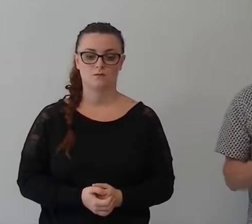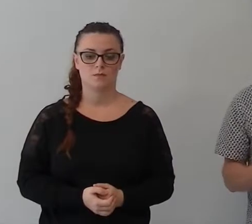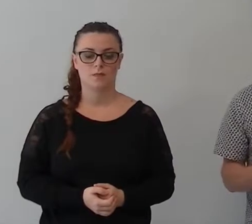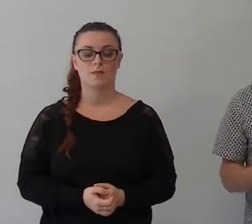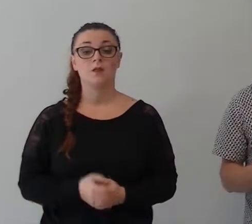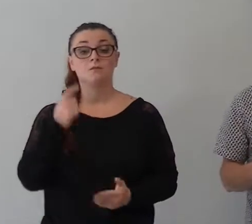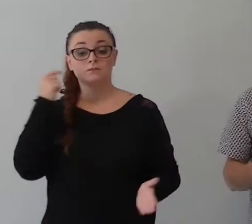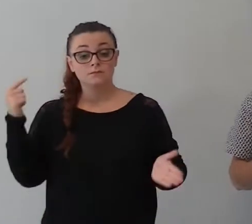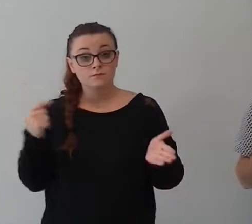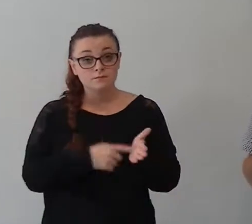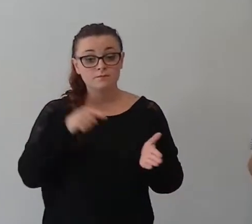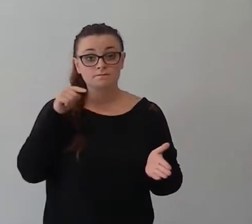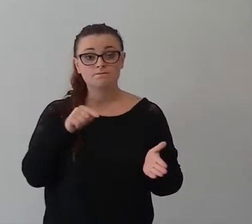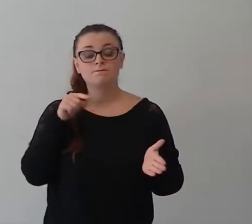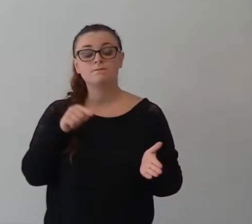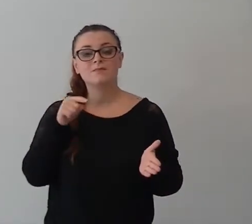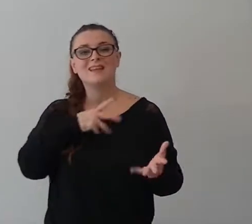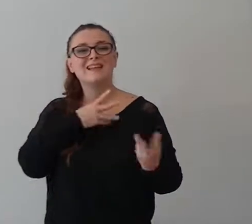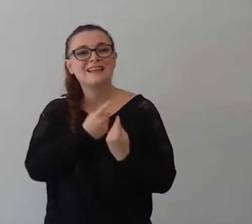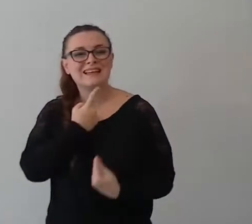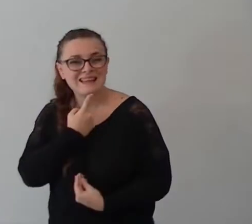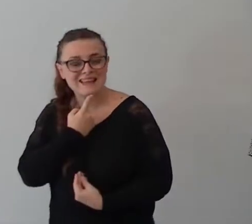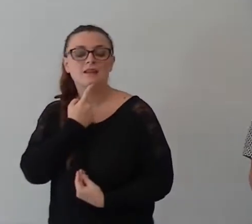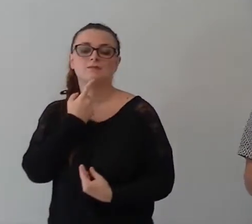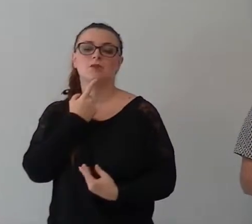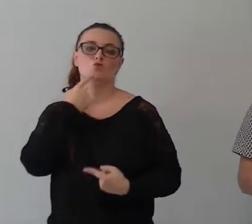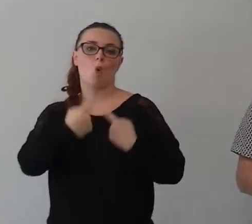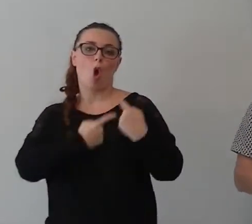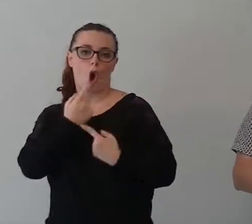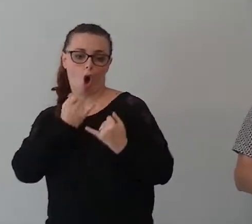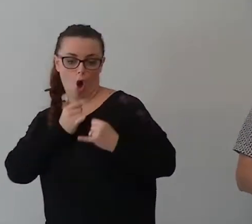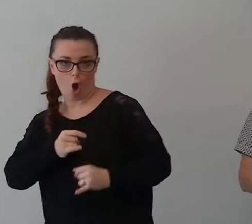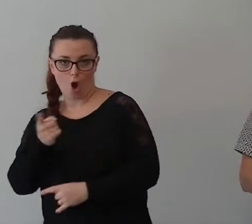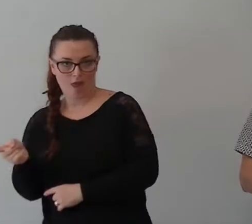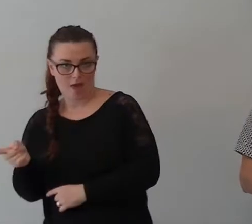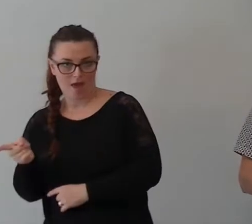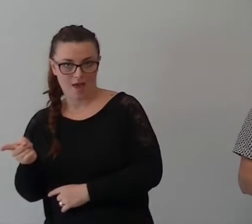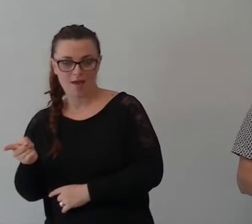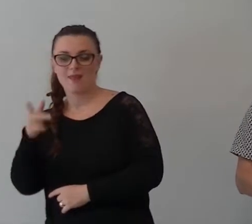Torna a Betlemme insieme con le due nuore, Orfa